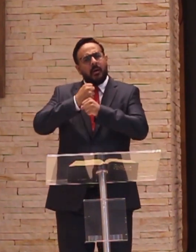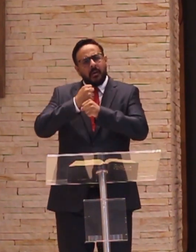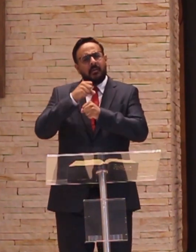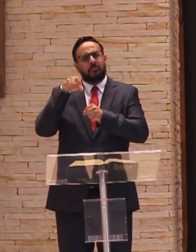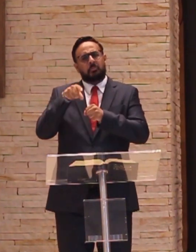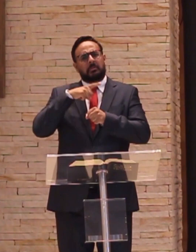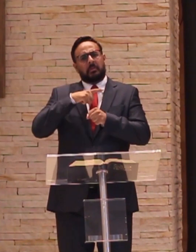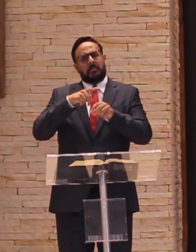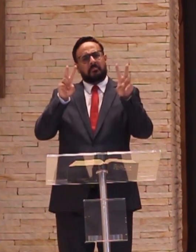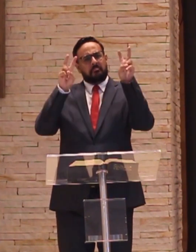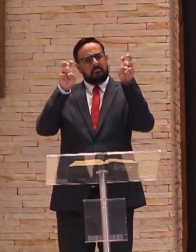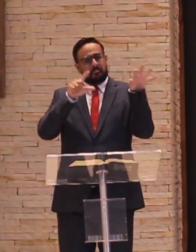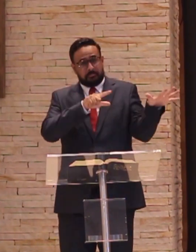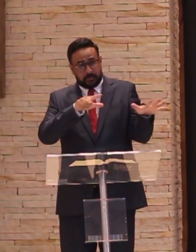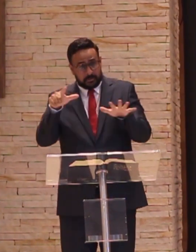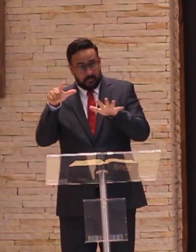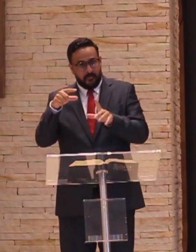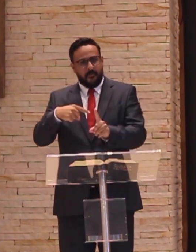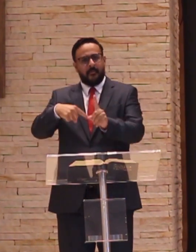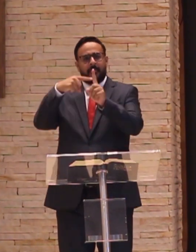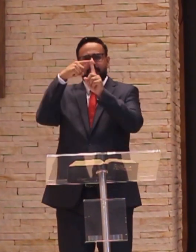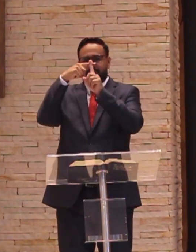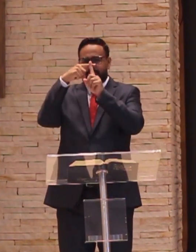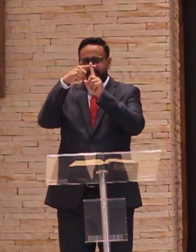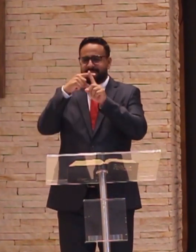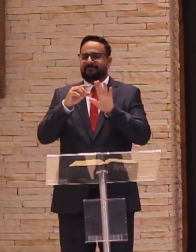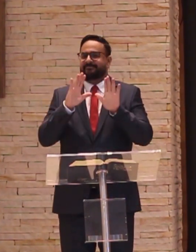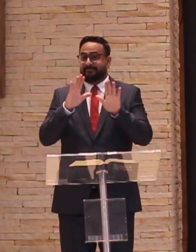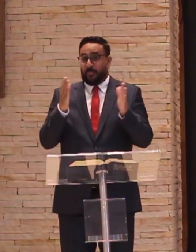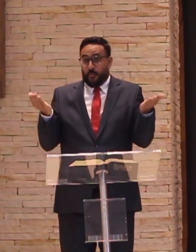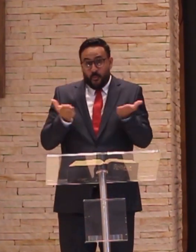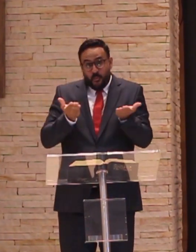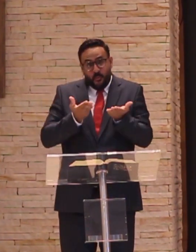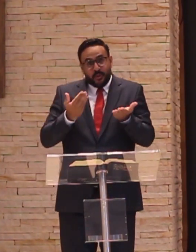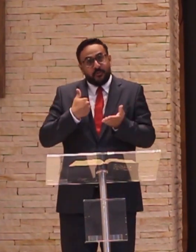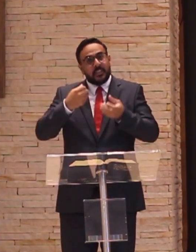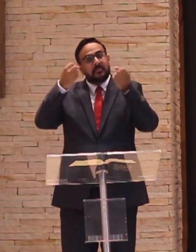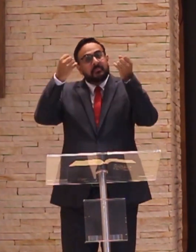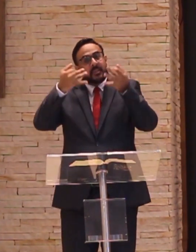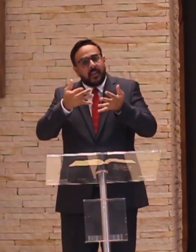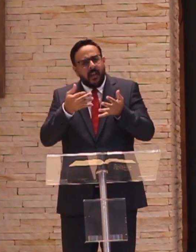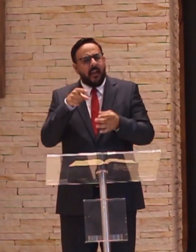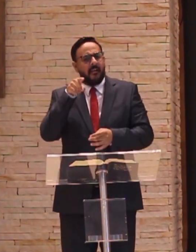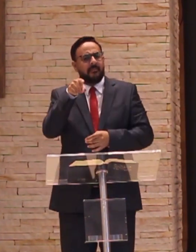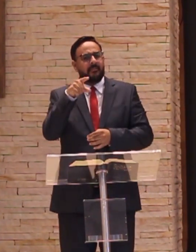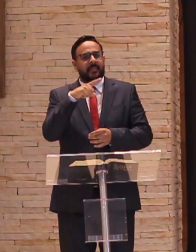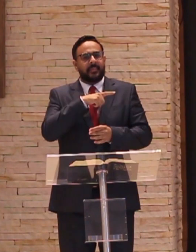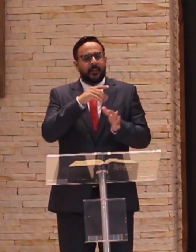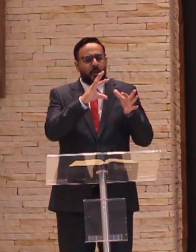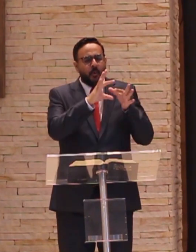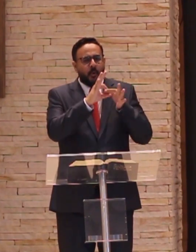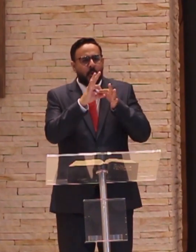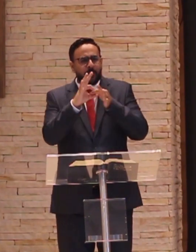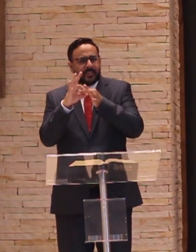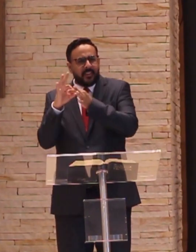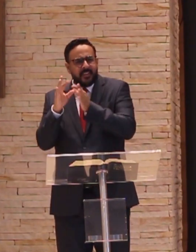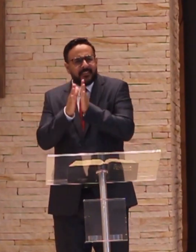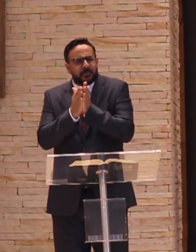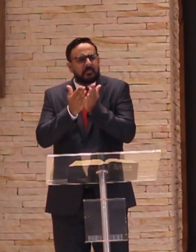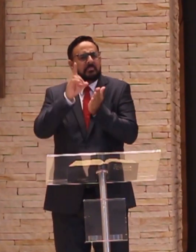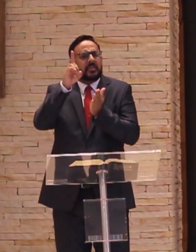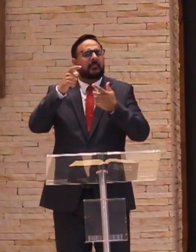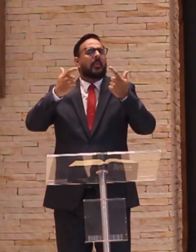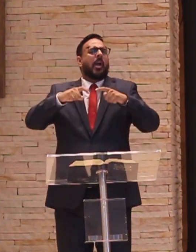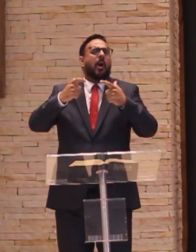morte e ressurreição é muito importante para a nossa vida. Todos os anos nós fazemos a programação da Semana Santa. E eu